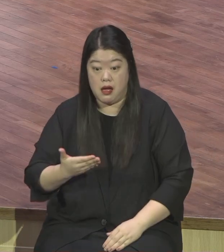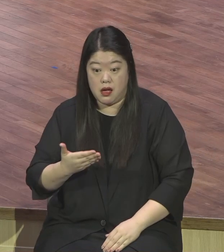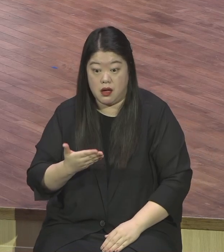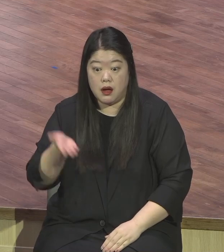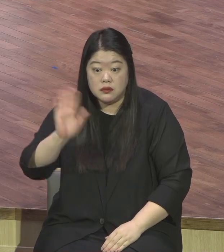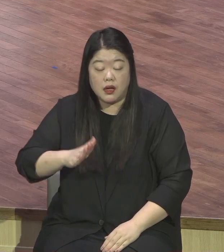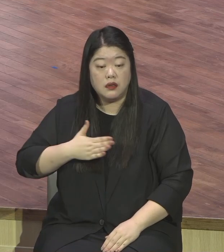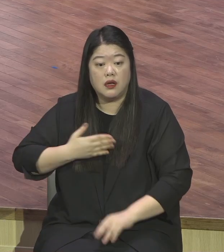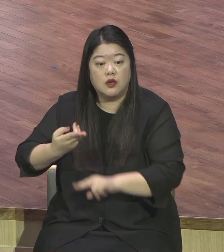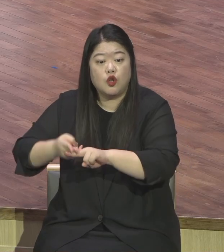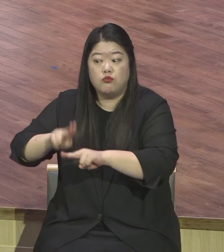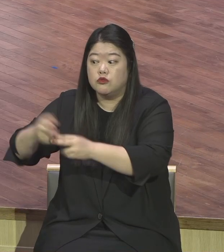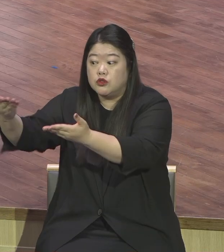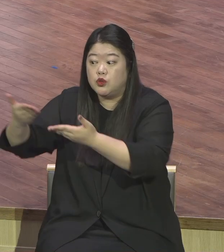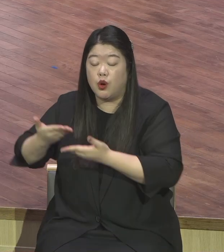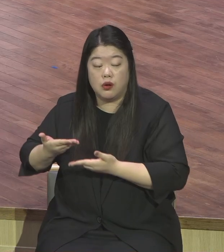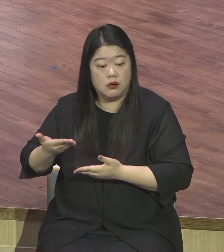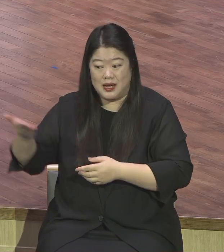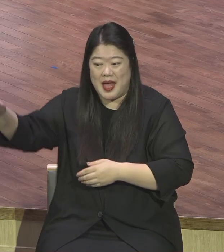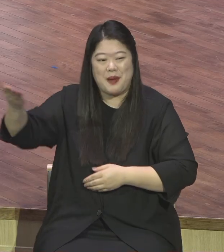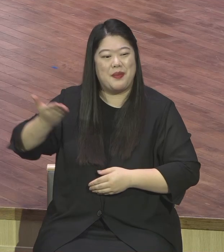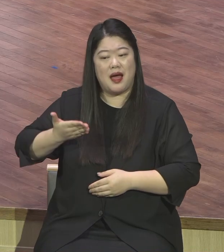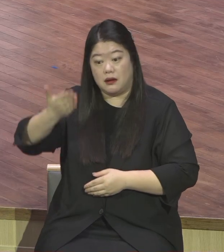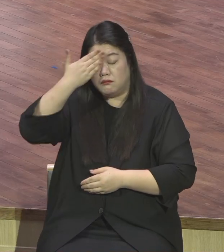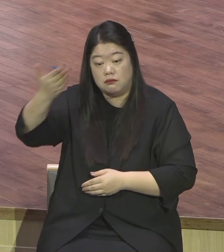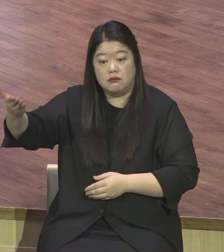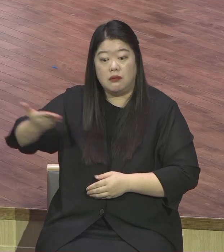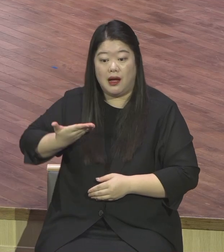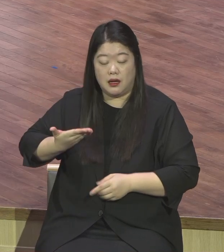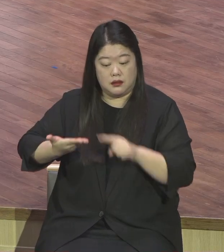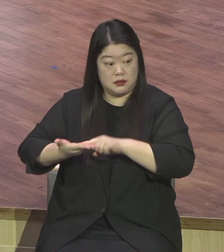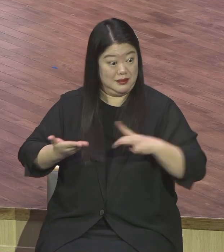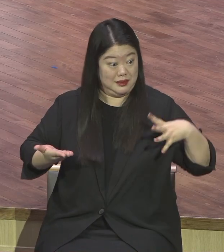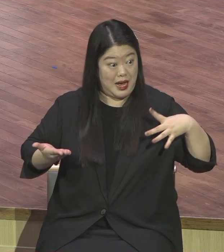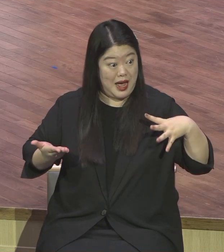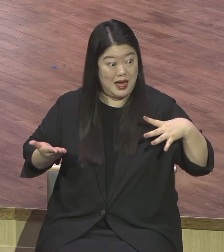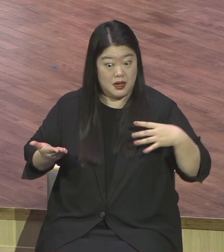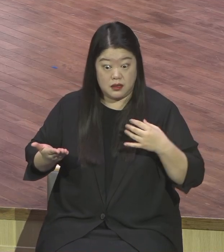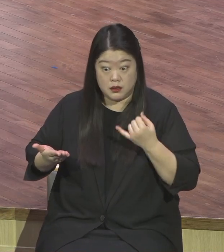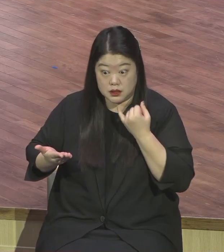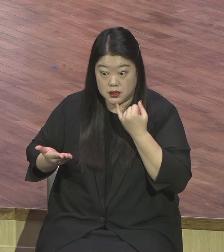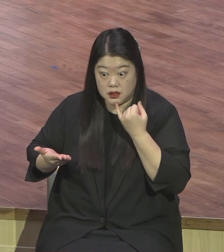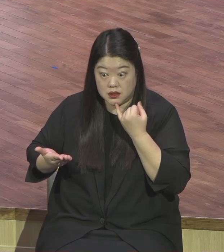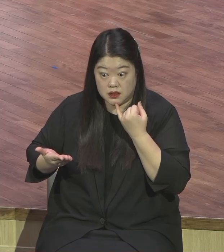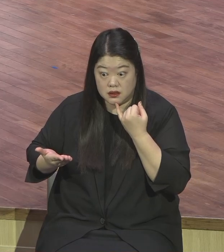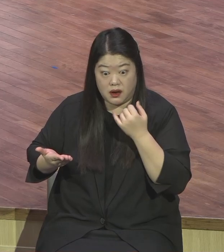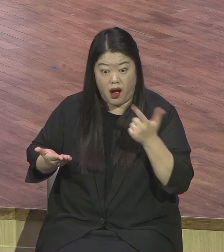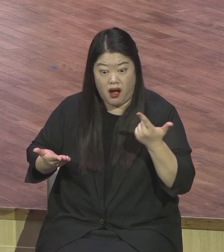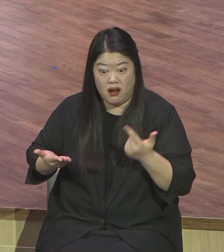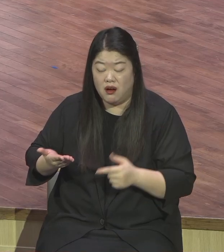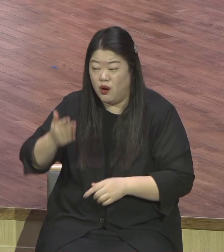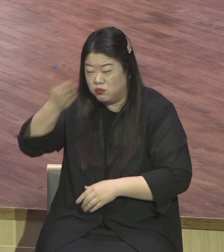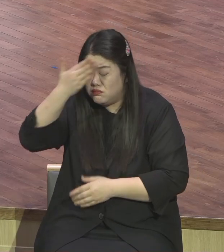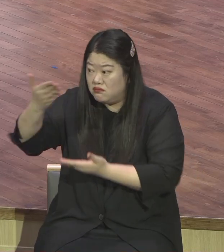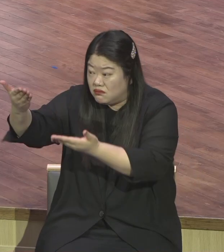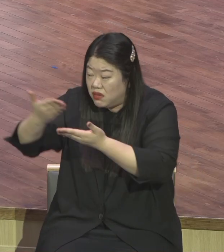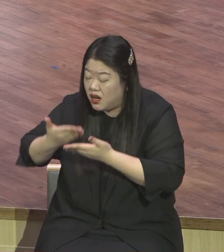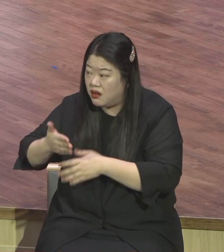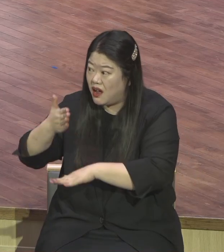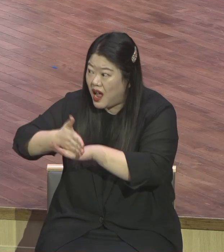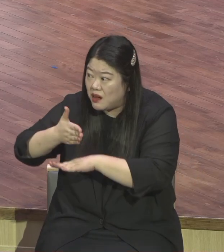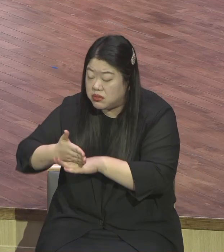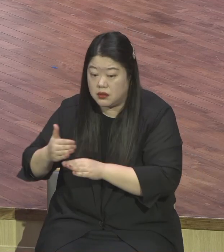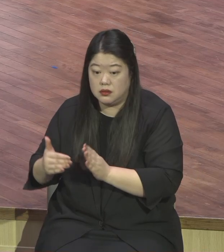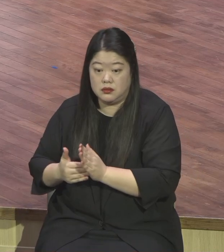없고 하나님이 베풀어 주신 은혜에 감사할 마음밖에 없어요.